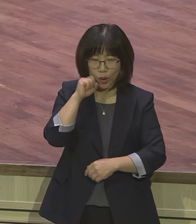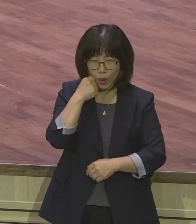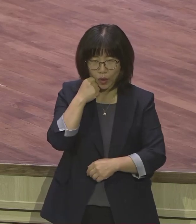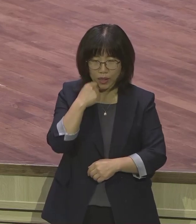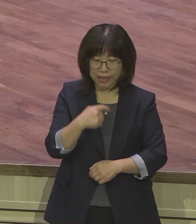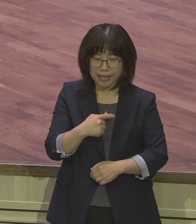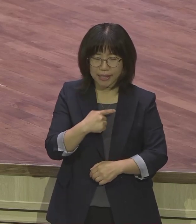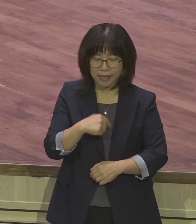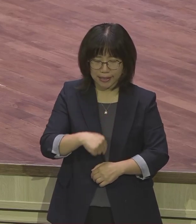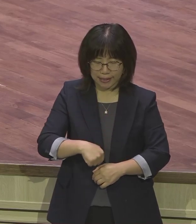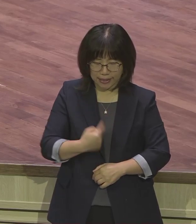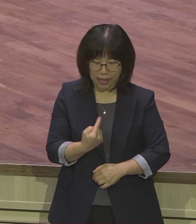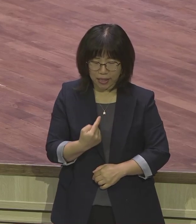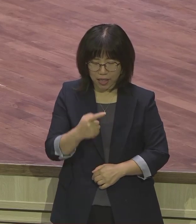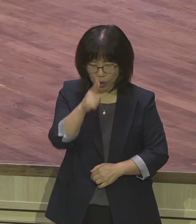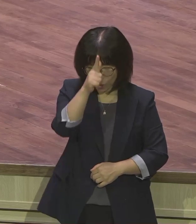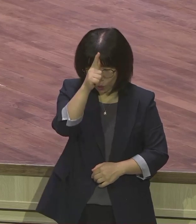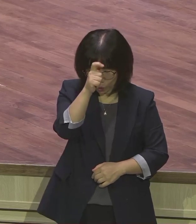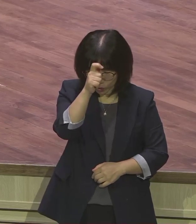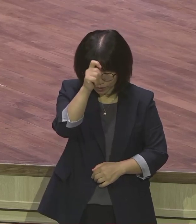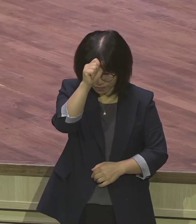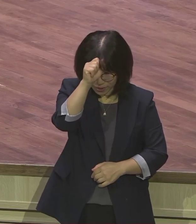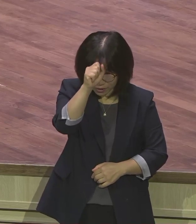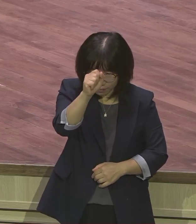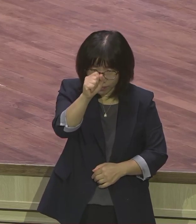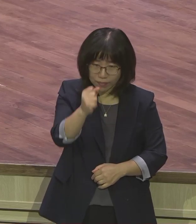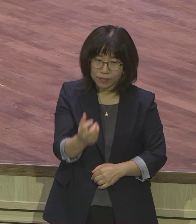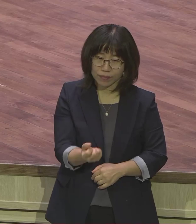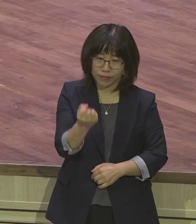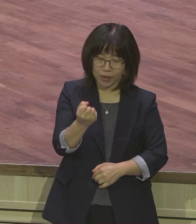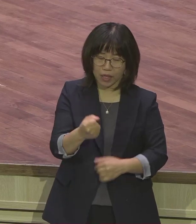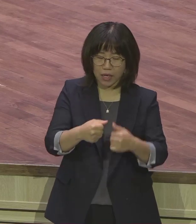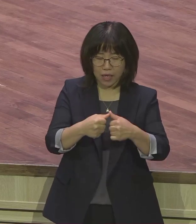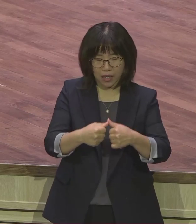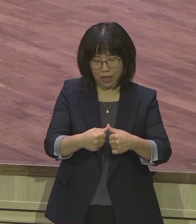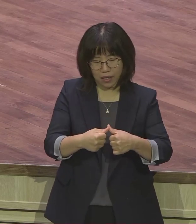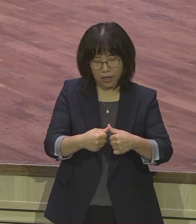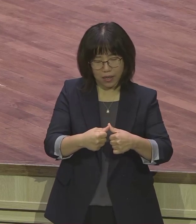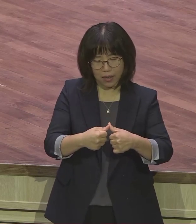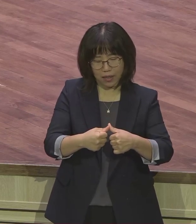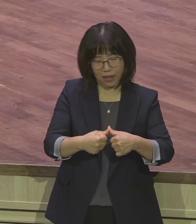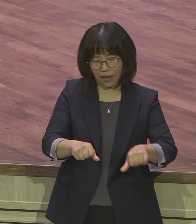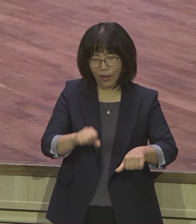가지고 있는 선입견 편견 이거 깨는 거 힘듭니다